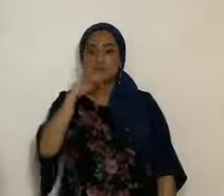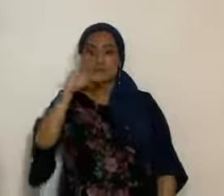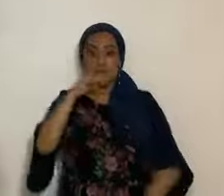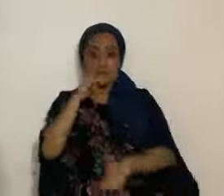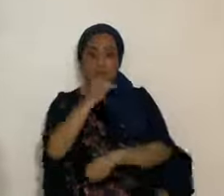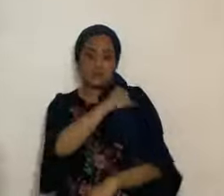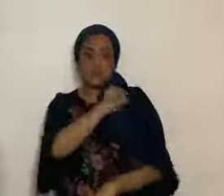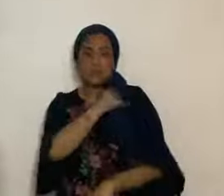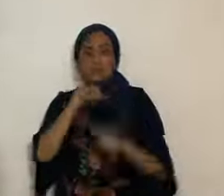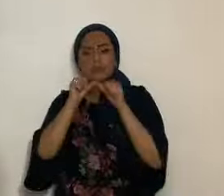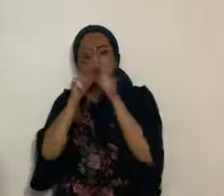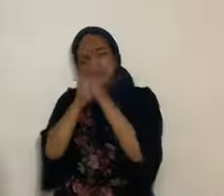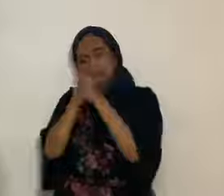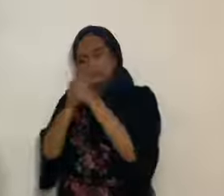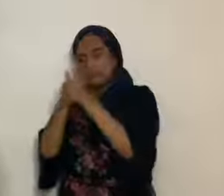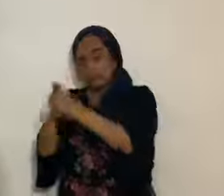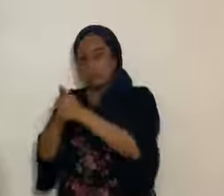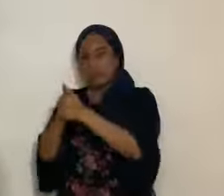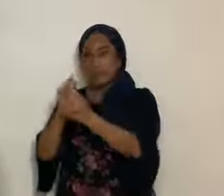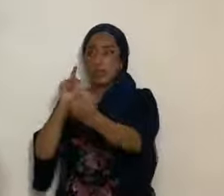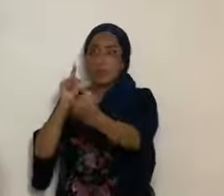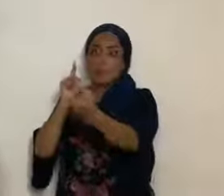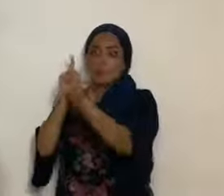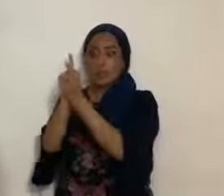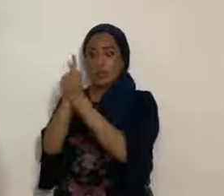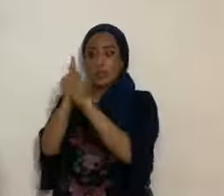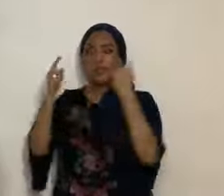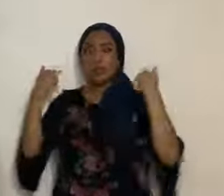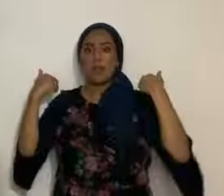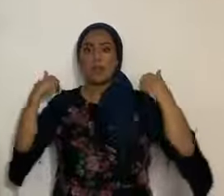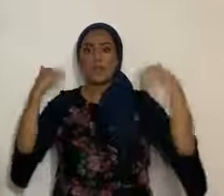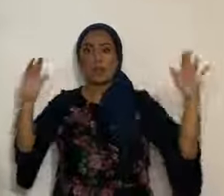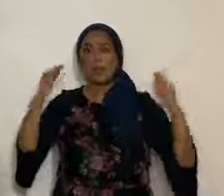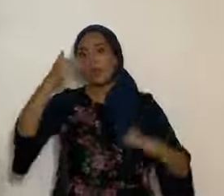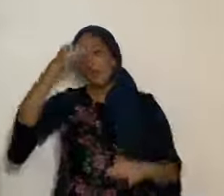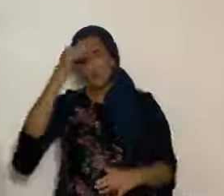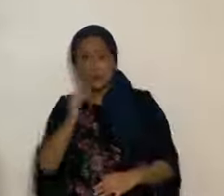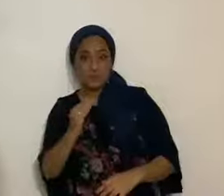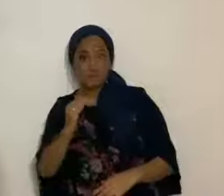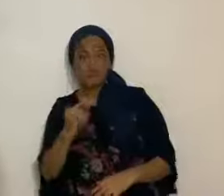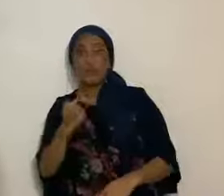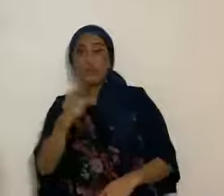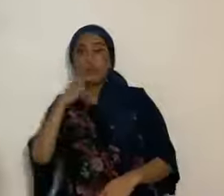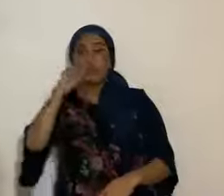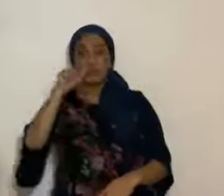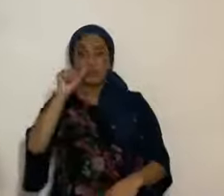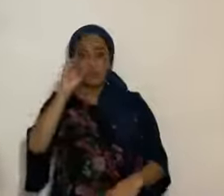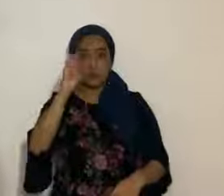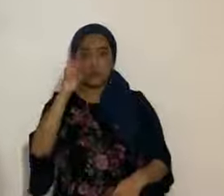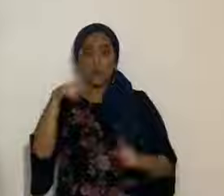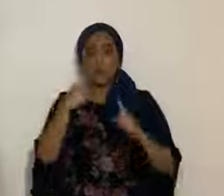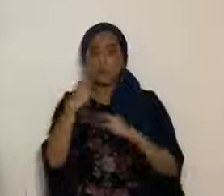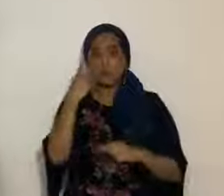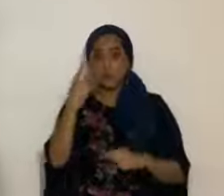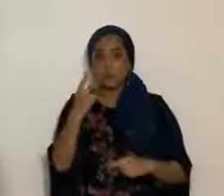su camino y le salieron al encuentro ángeles de Elohim. Y dijo Jacob cuando los vio: campamento